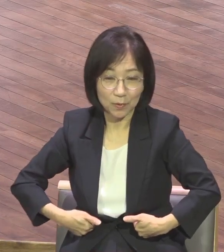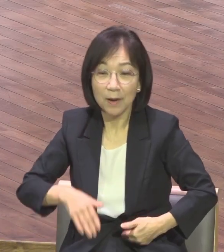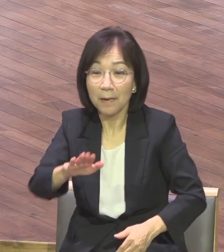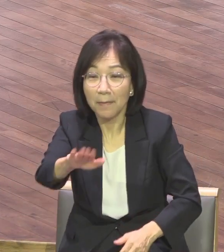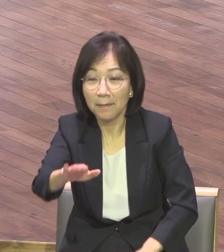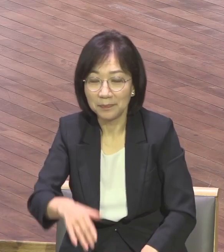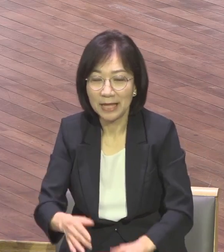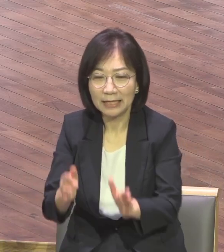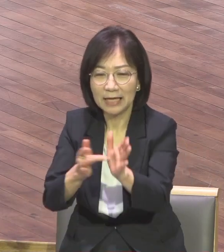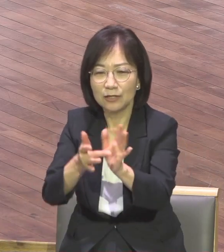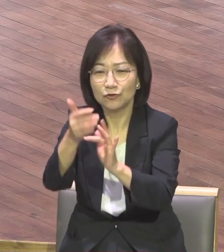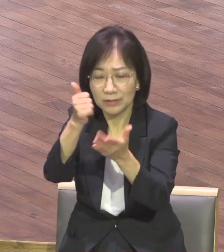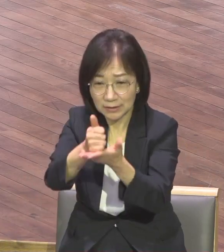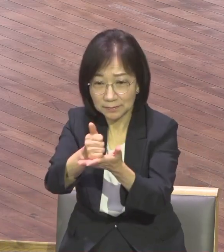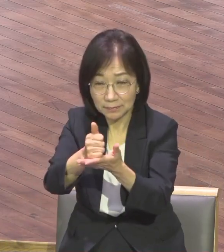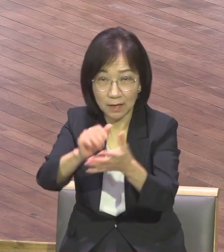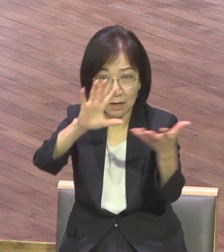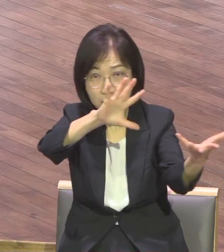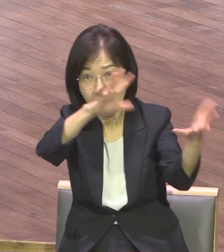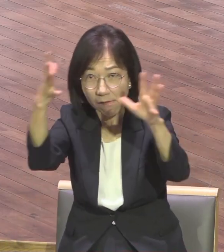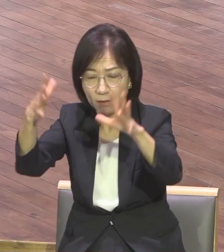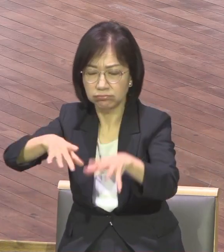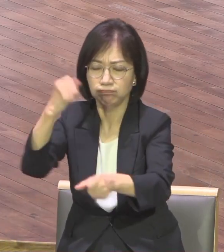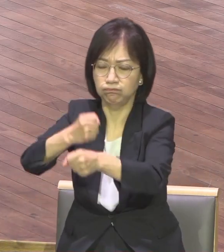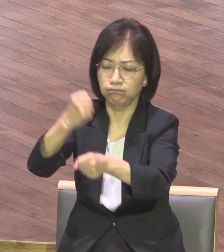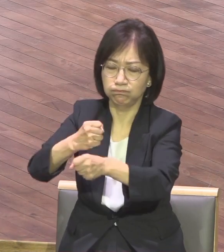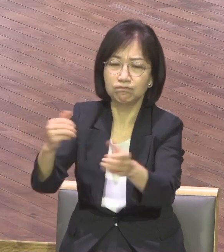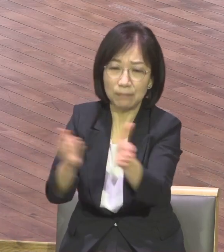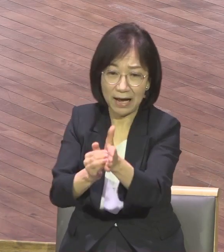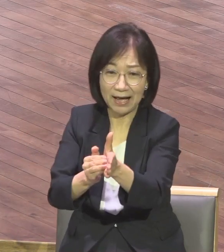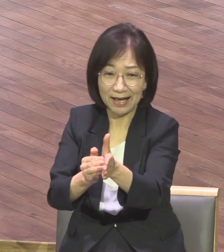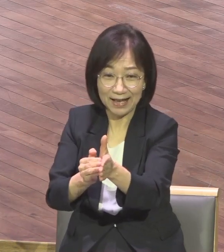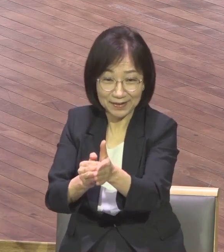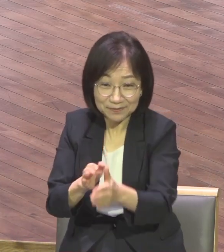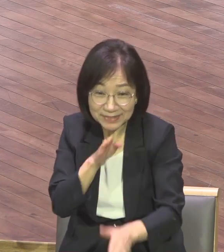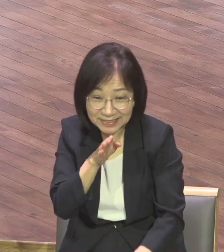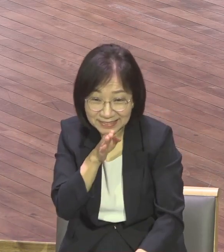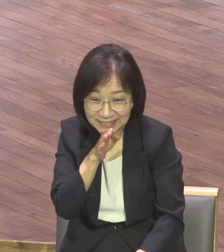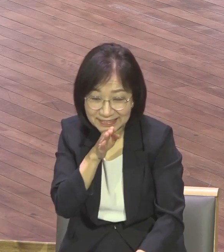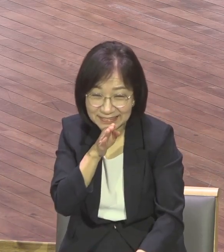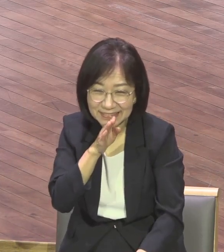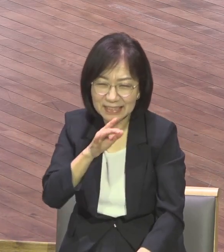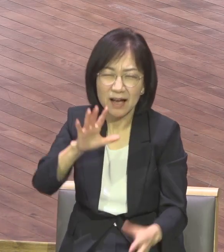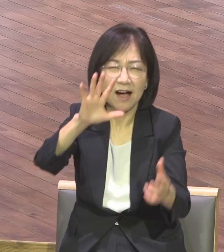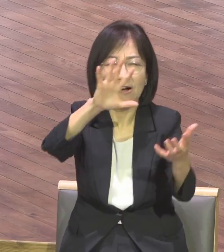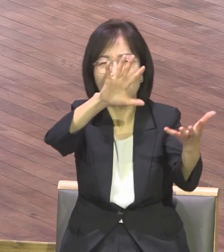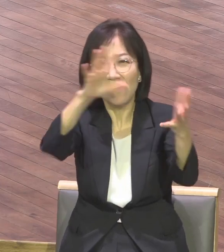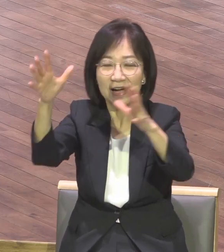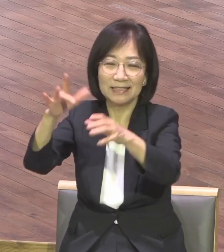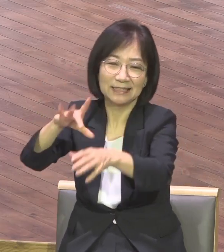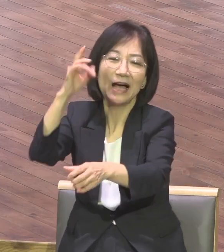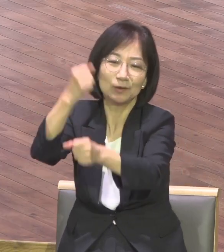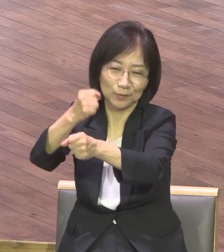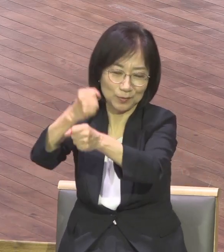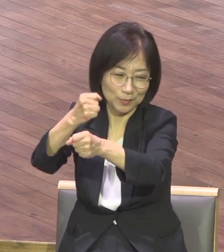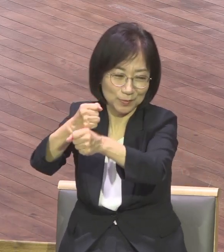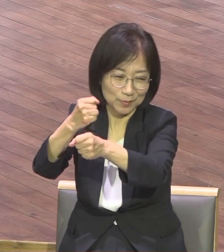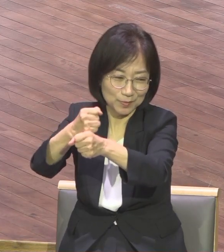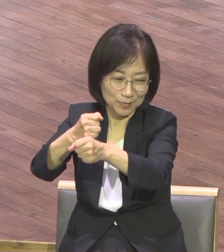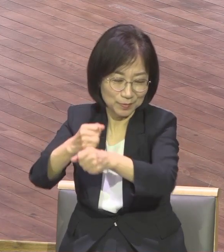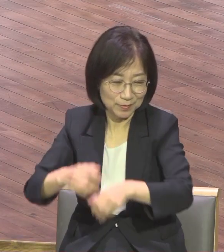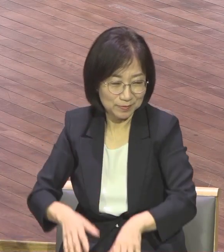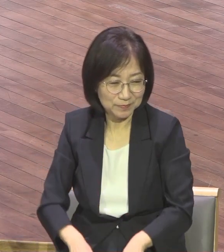예수님이 뭘 못하세요? 천지를 창조하신 분이. 아니 저는 어떤 데 답답할 때 있어요. 언제 답답했냐? 태국